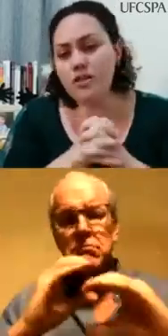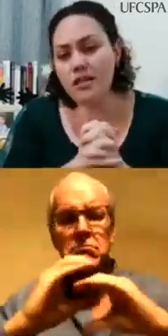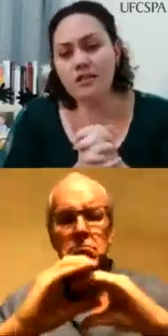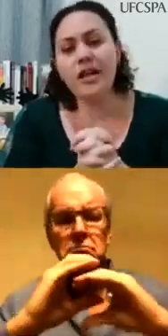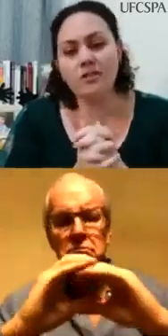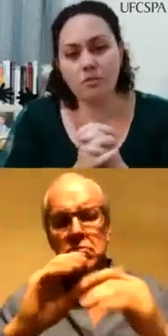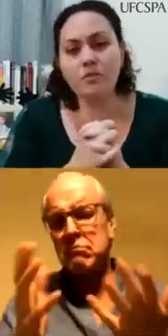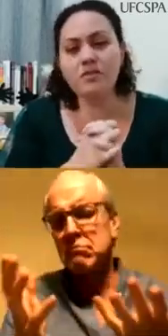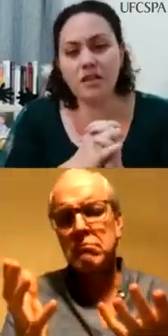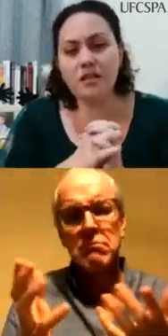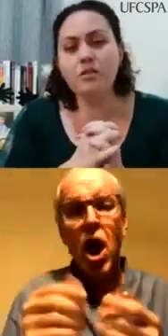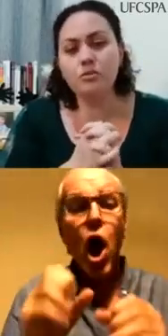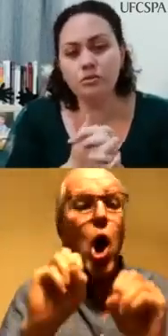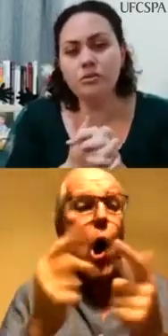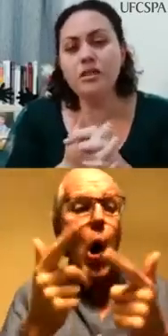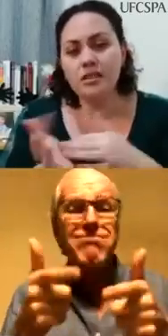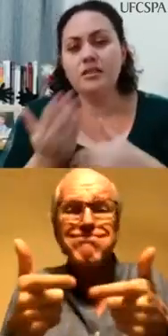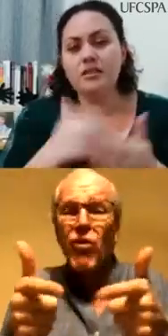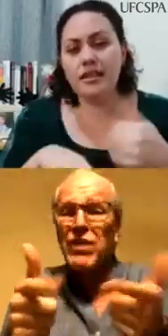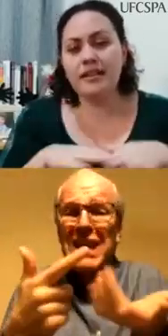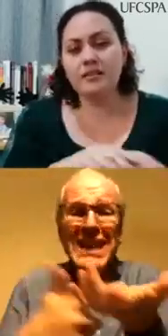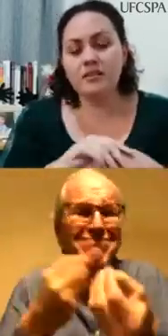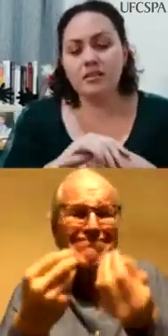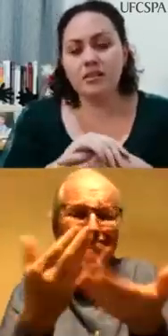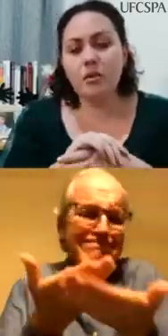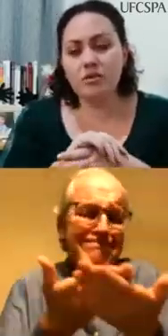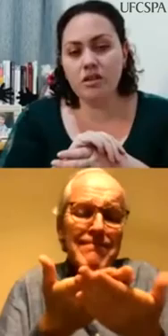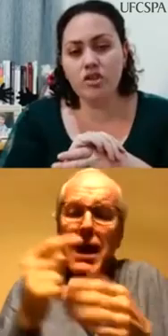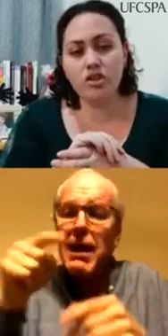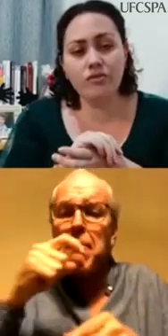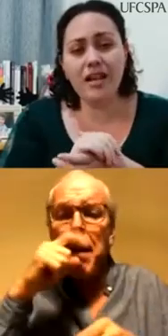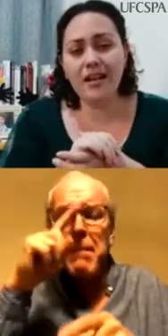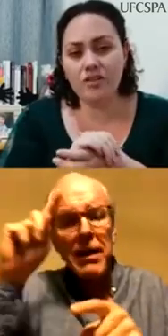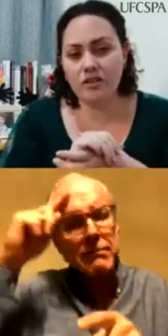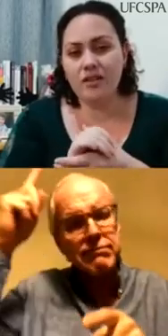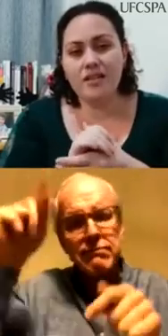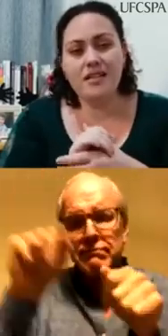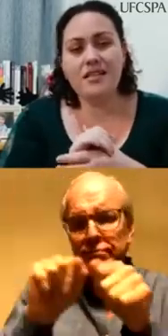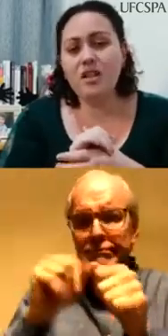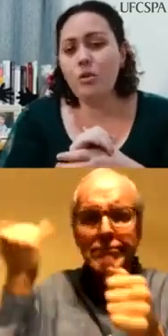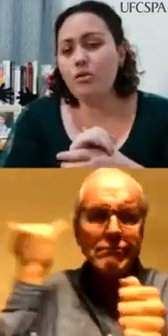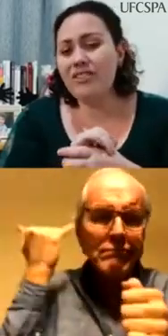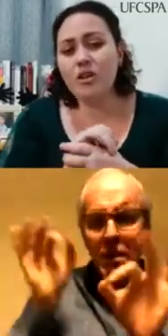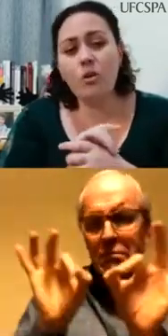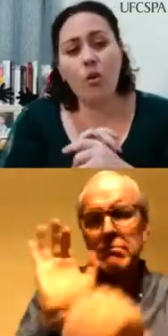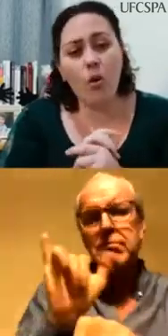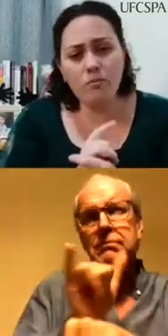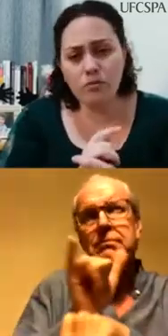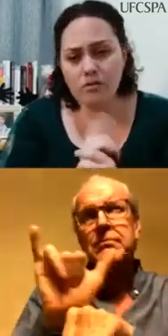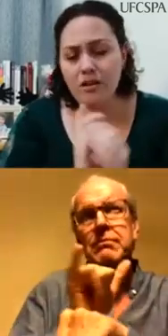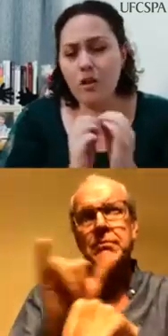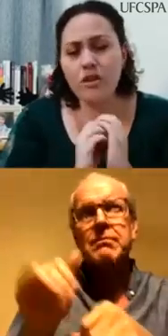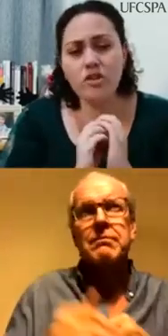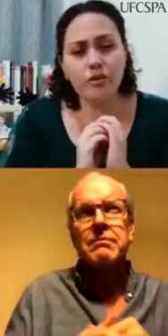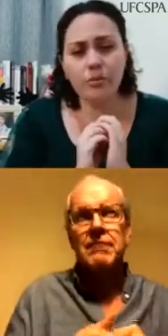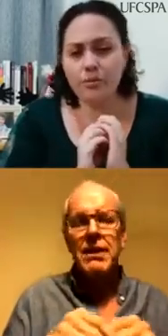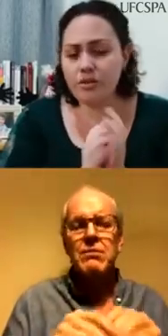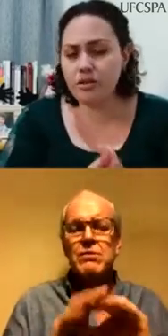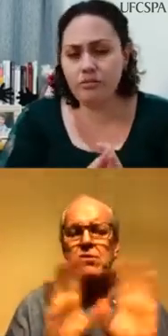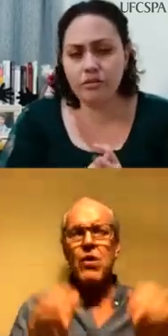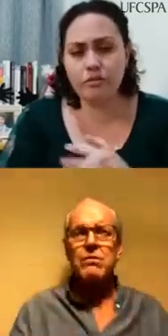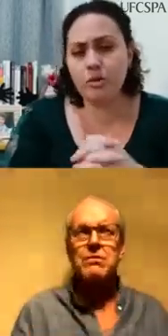tipo de estratégia para manter esse aluno, né, em constante atividade. Se não houver como, se realmente